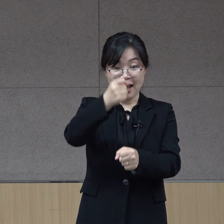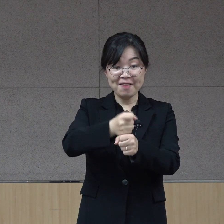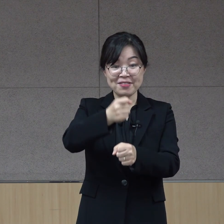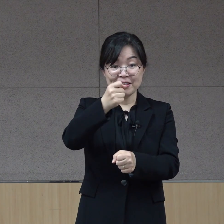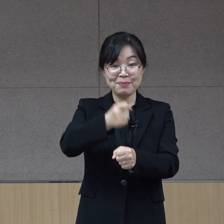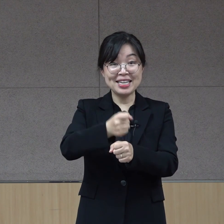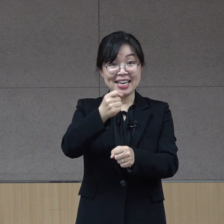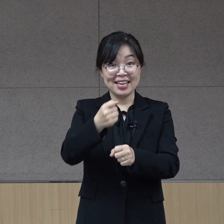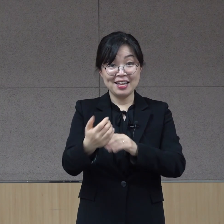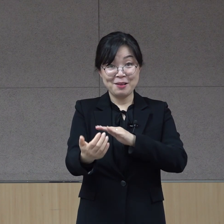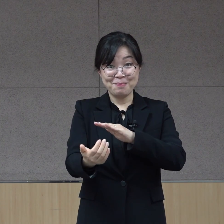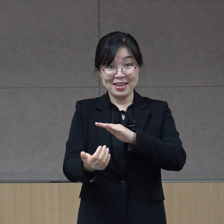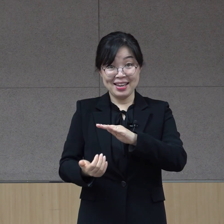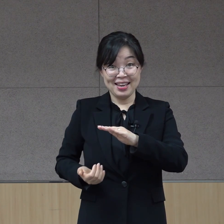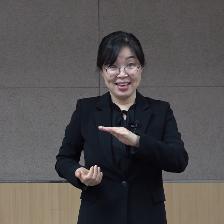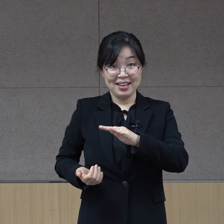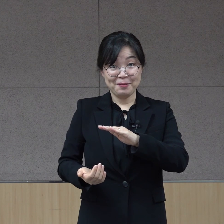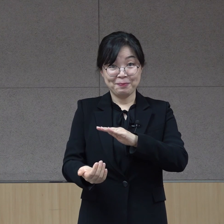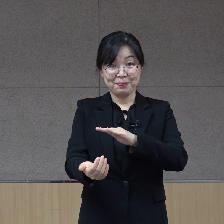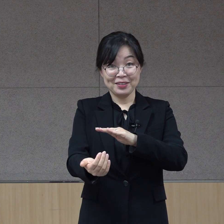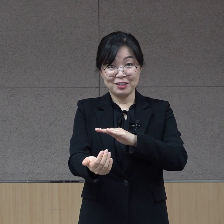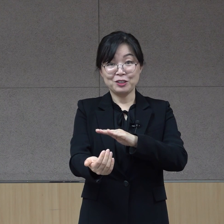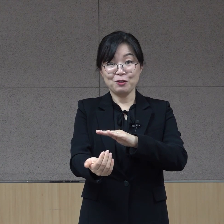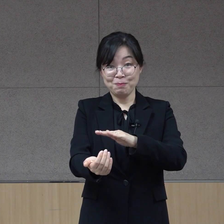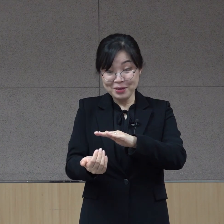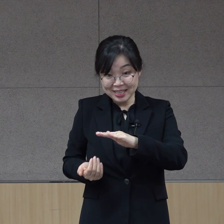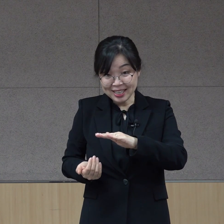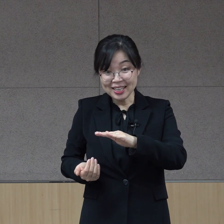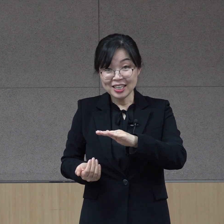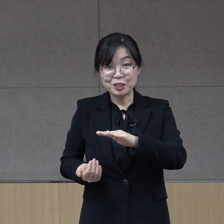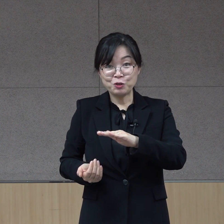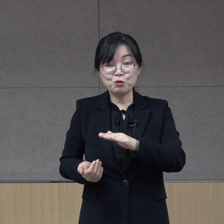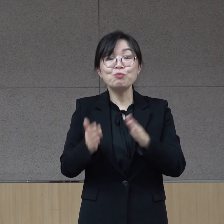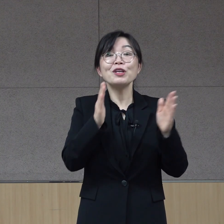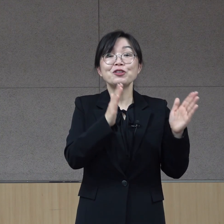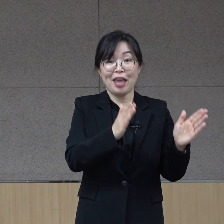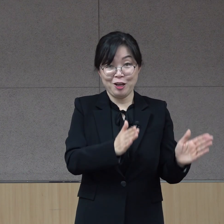우산 미리. 그렇죠. 미리 준비해 주세요.